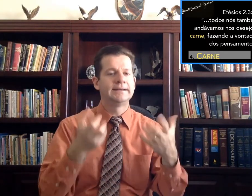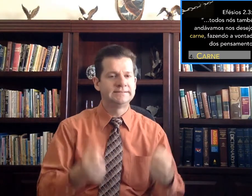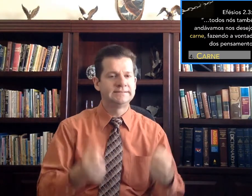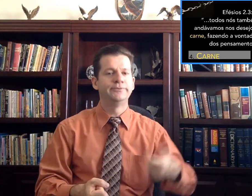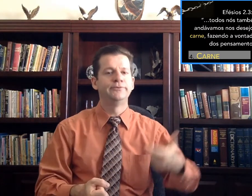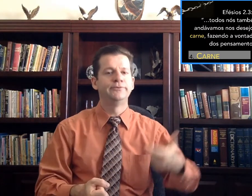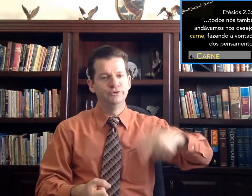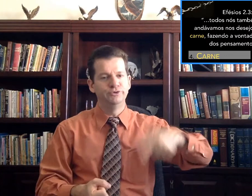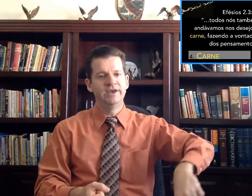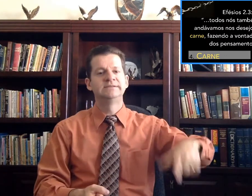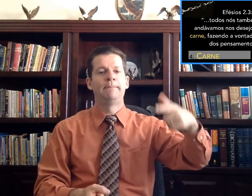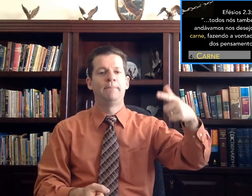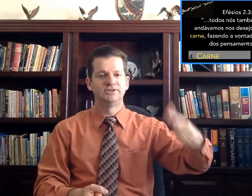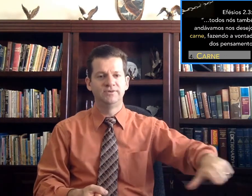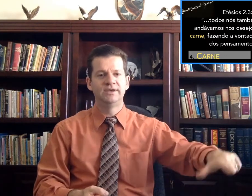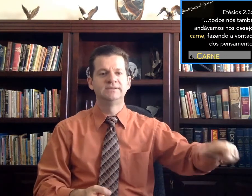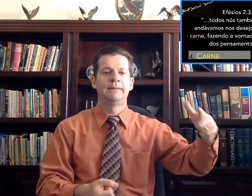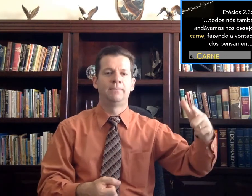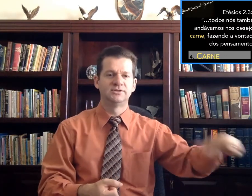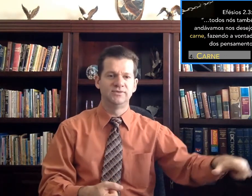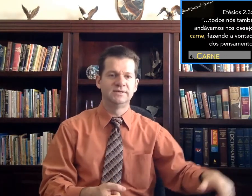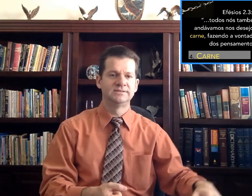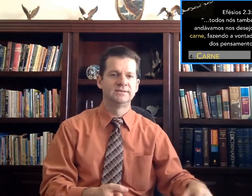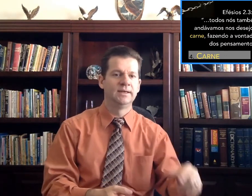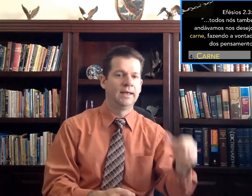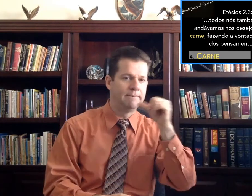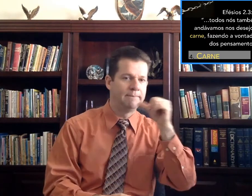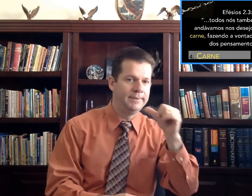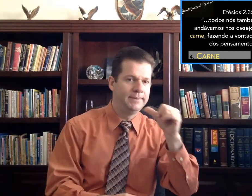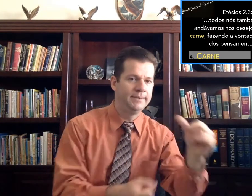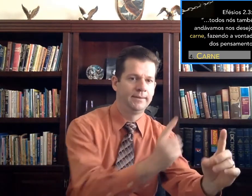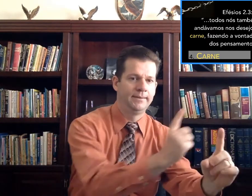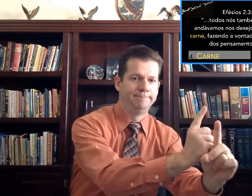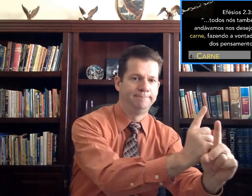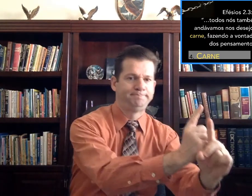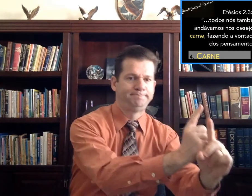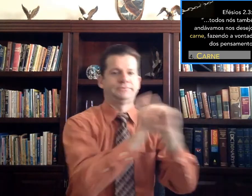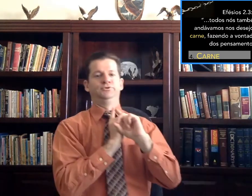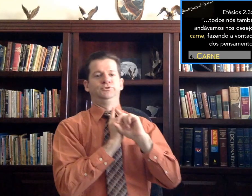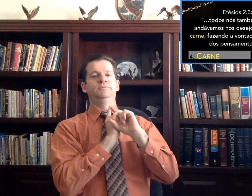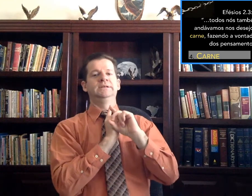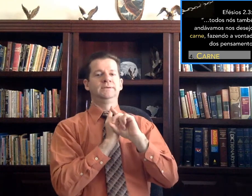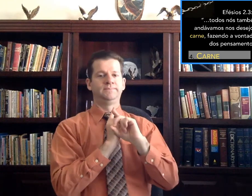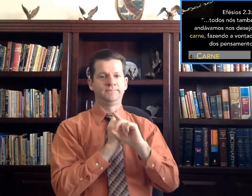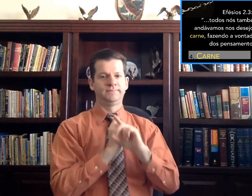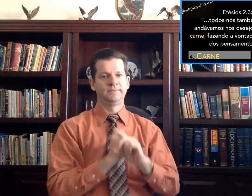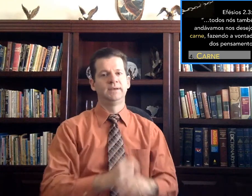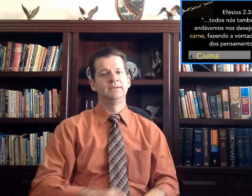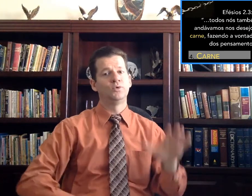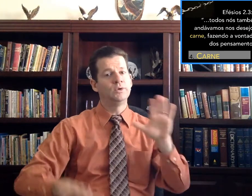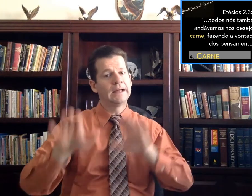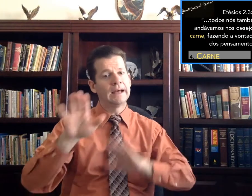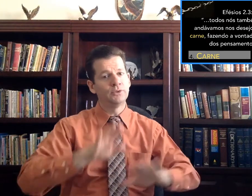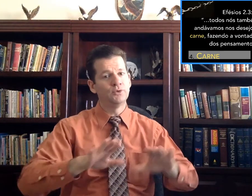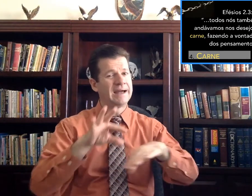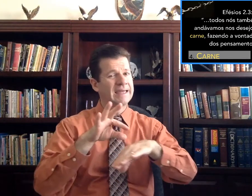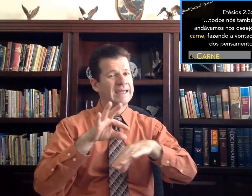aceitam, vez após vez após vez. A bebida domina. Então, cuidado, a carne